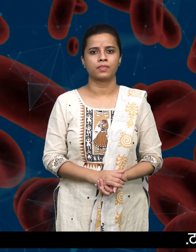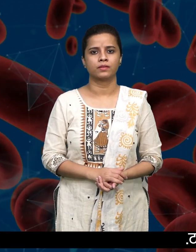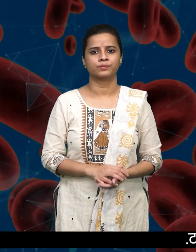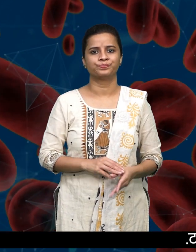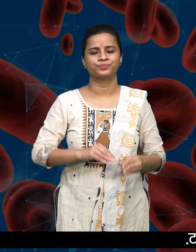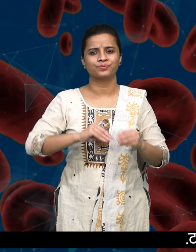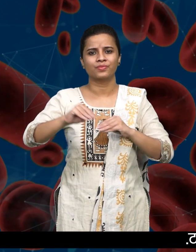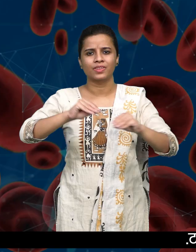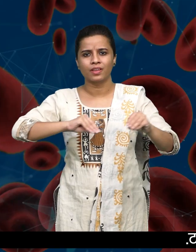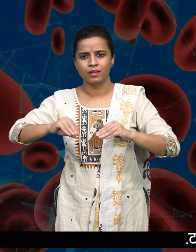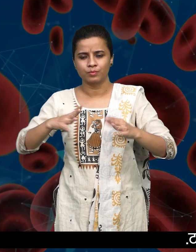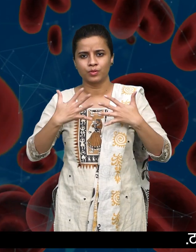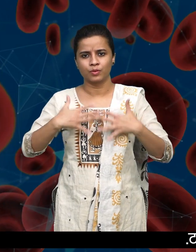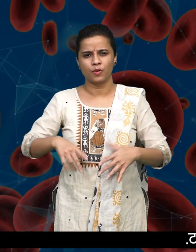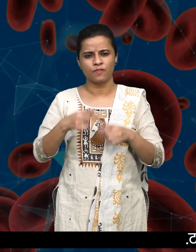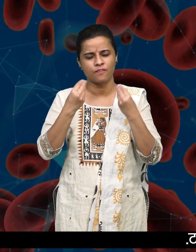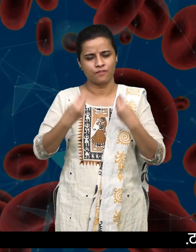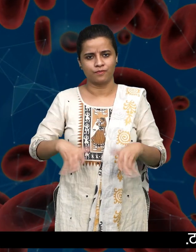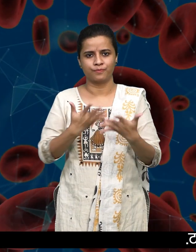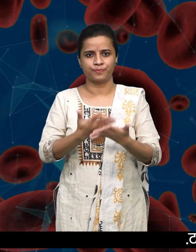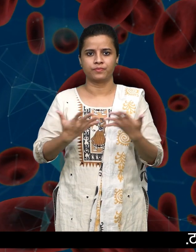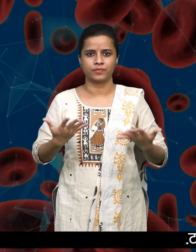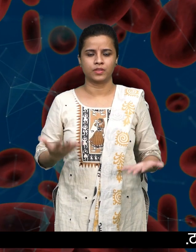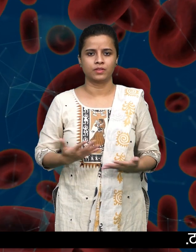टाकाऊ पदार्थांची वाहतूक: